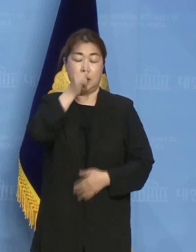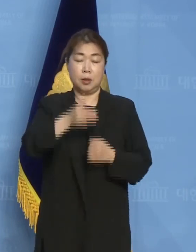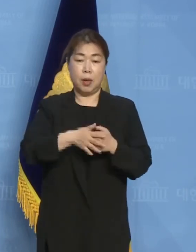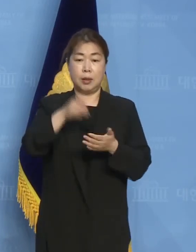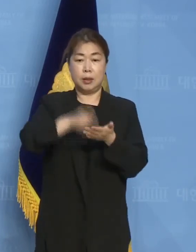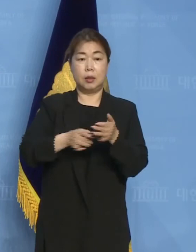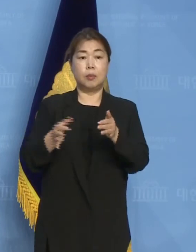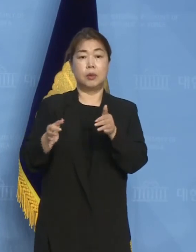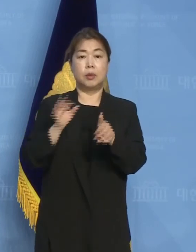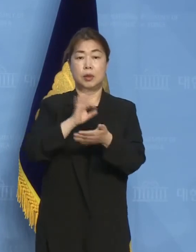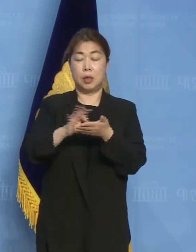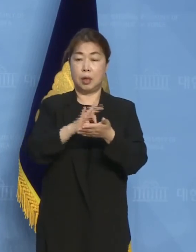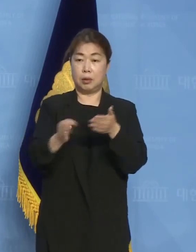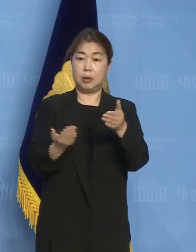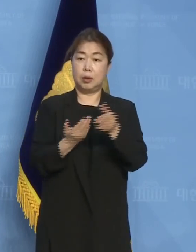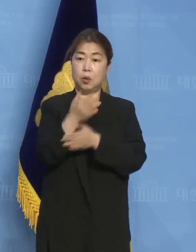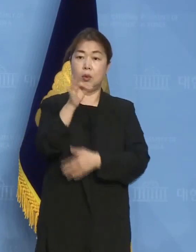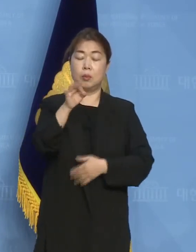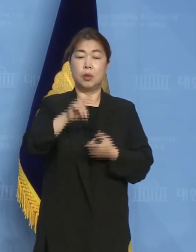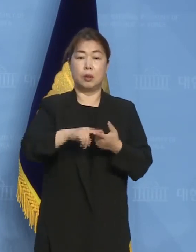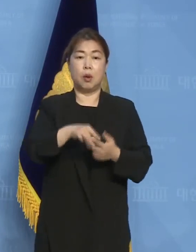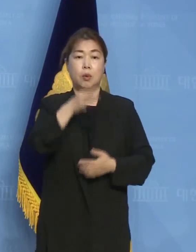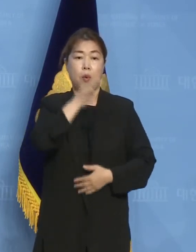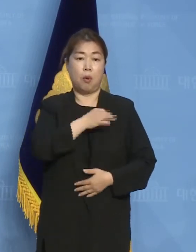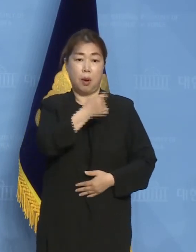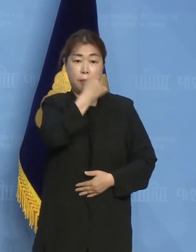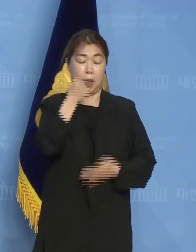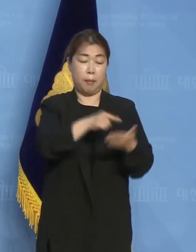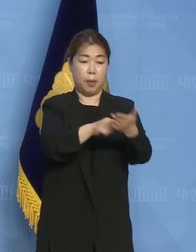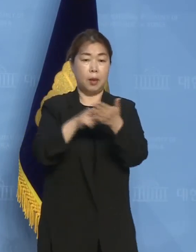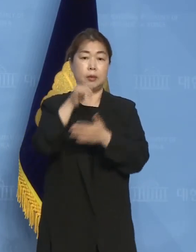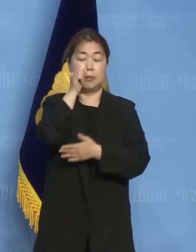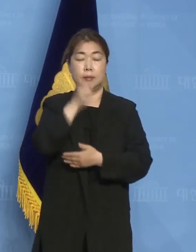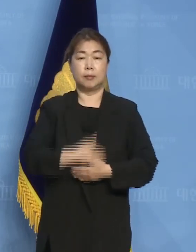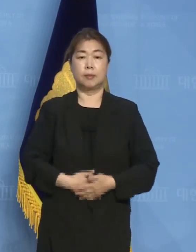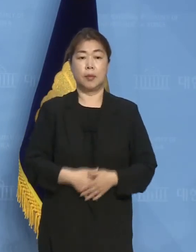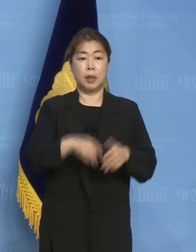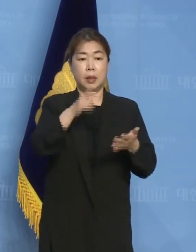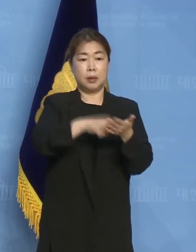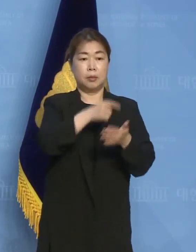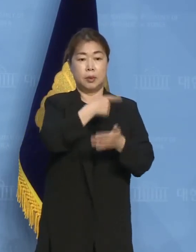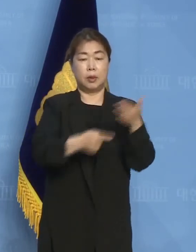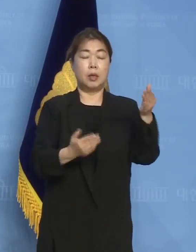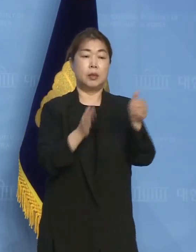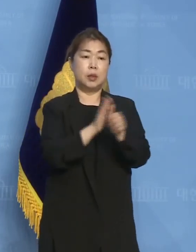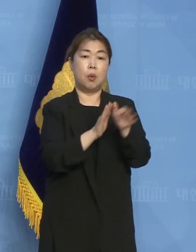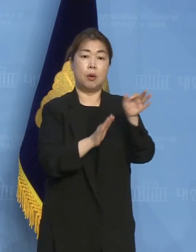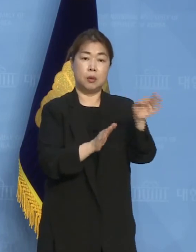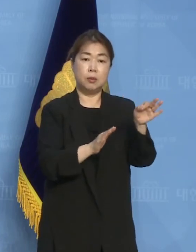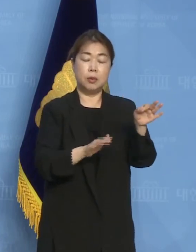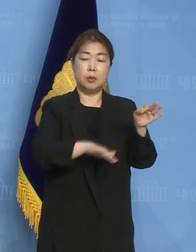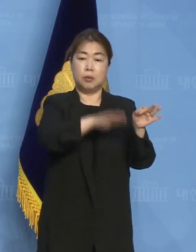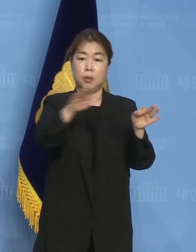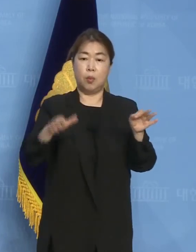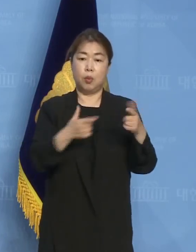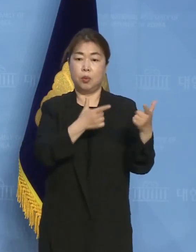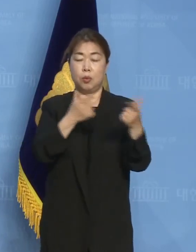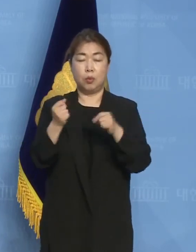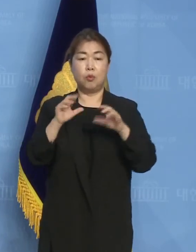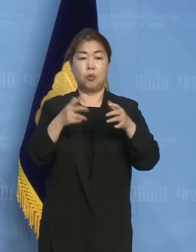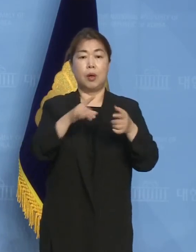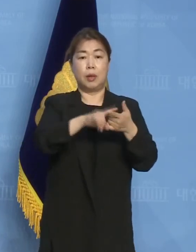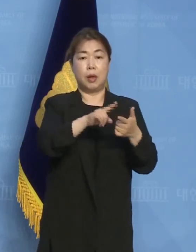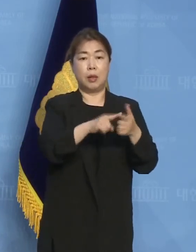효과 분석을 통해 속속 밝혀지고 있습니다. 긴급재난지원금은 우리 국민 모두에게 국가 공동체의